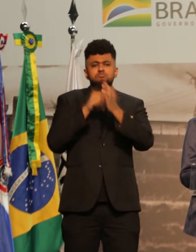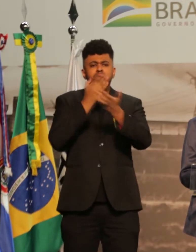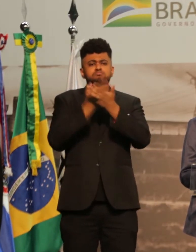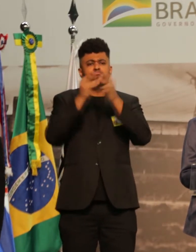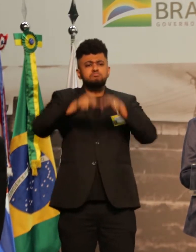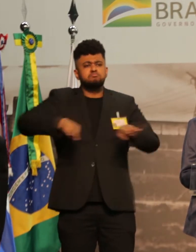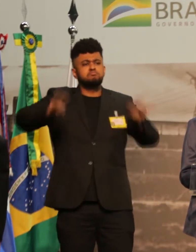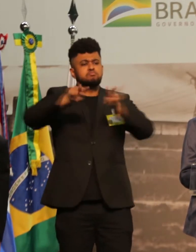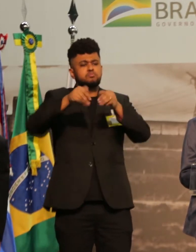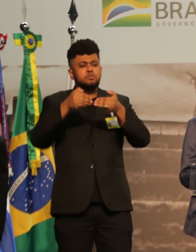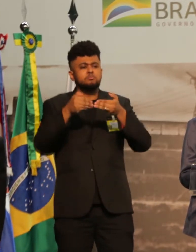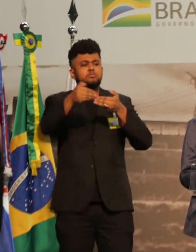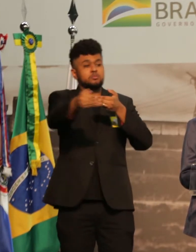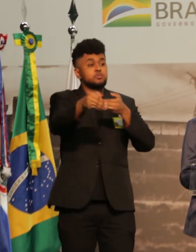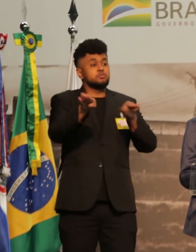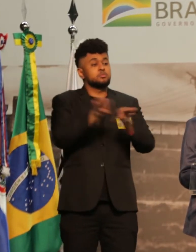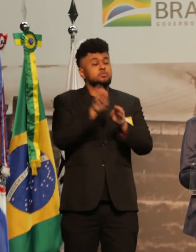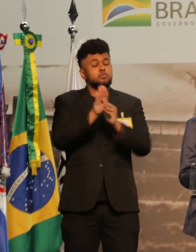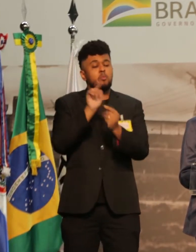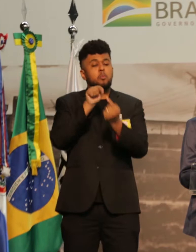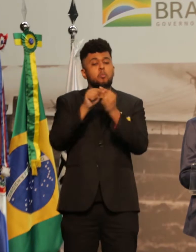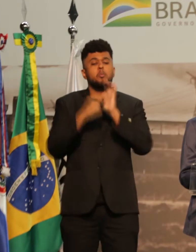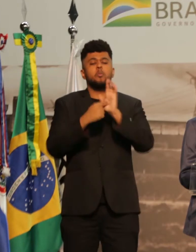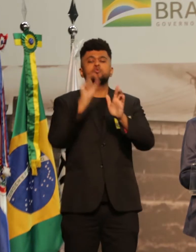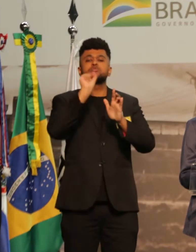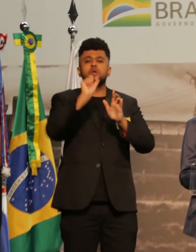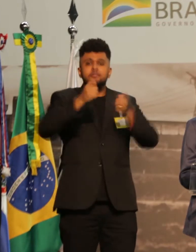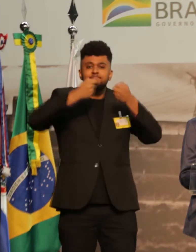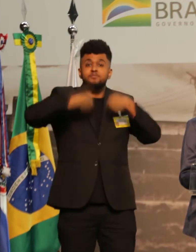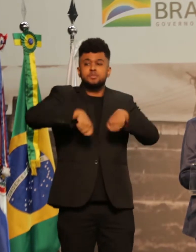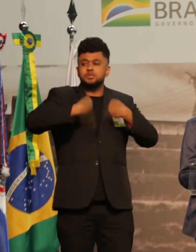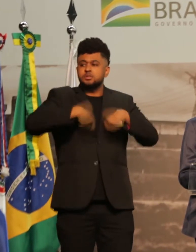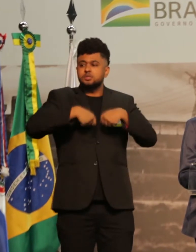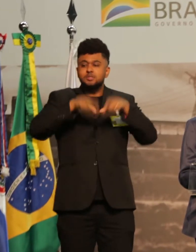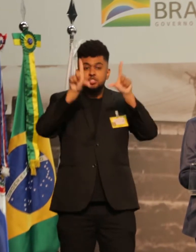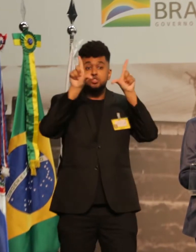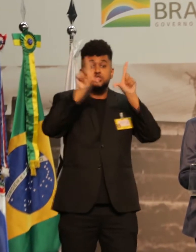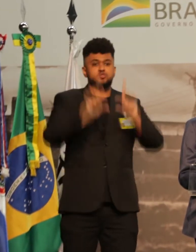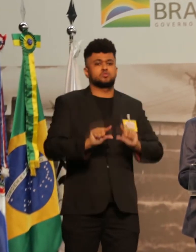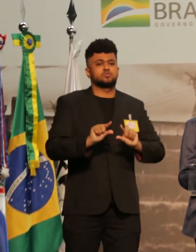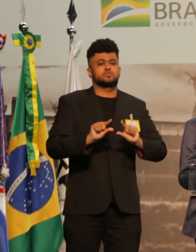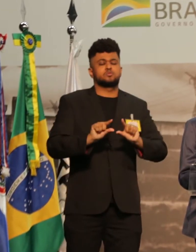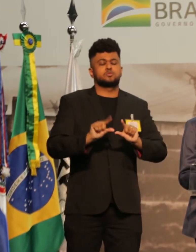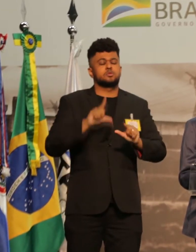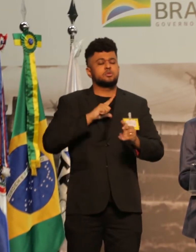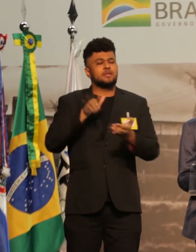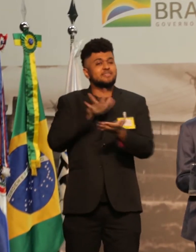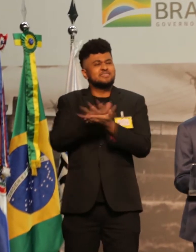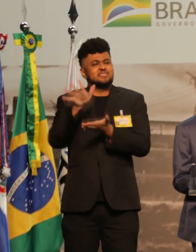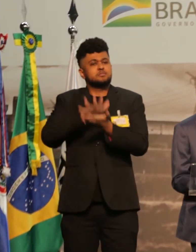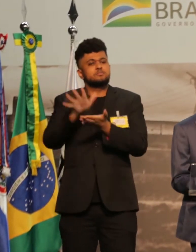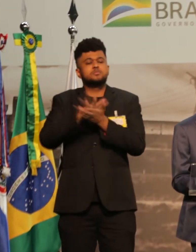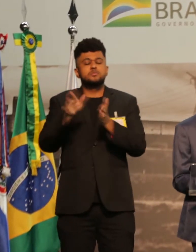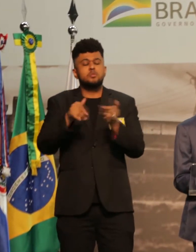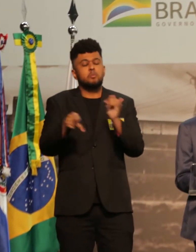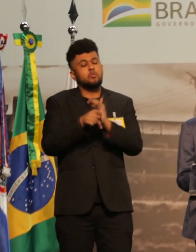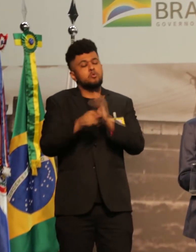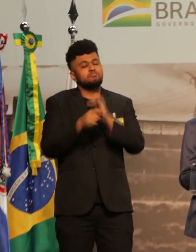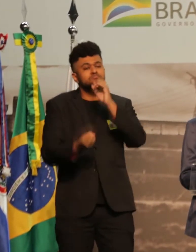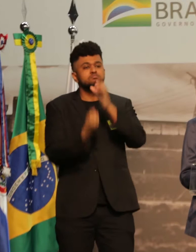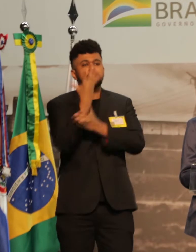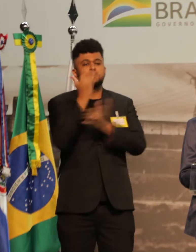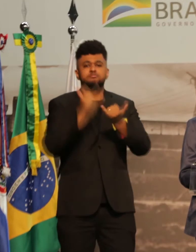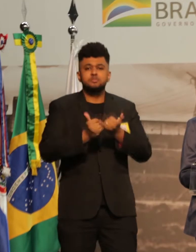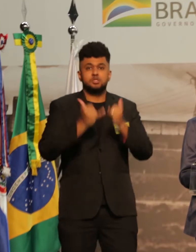estudados apontavam e apontam para a necessidade de diminuição das despesas de produção de energia